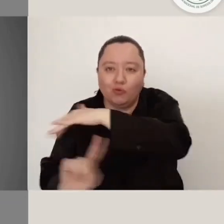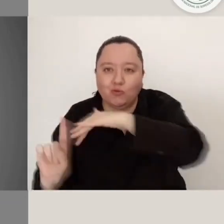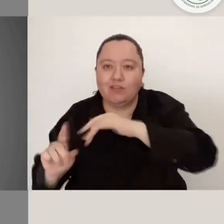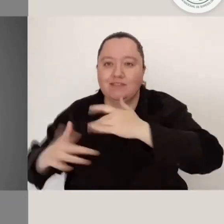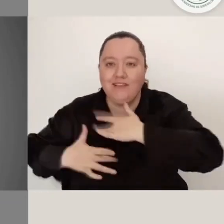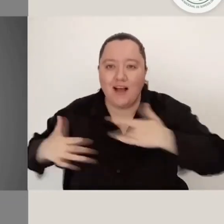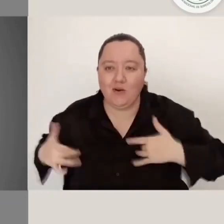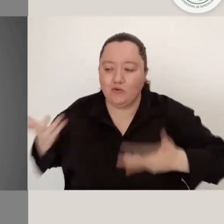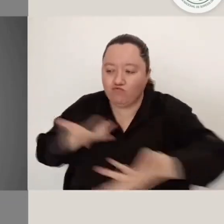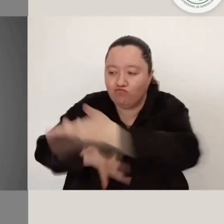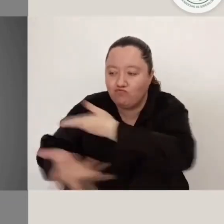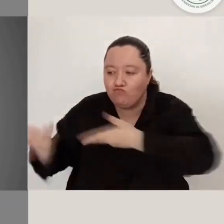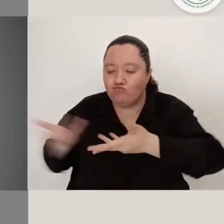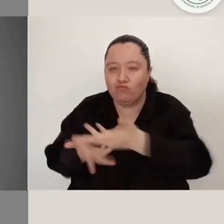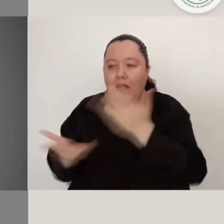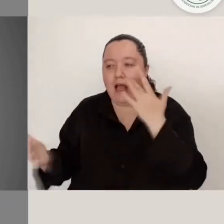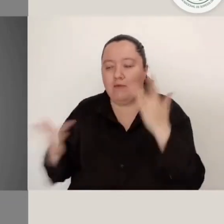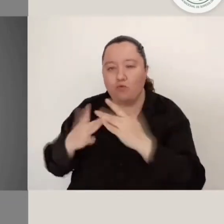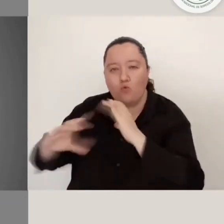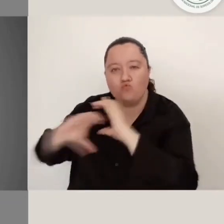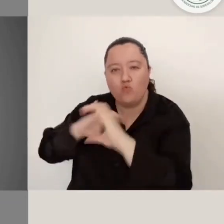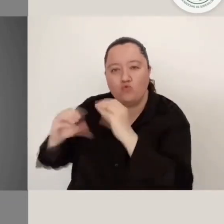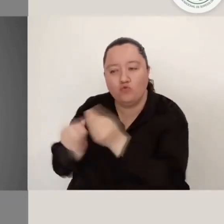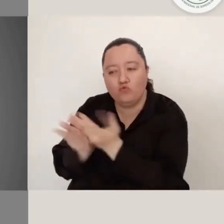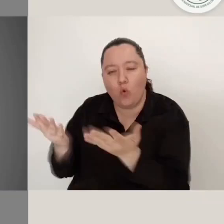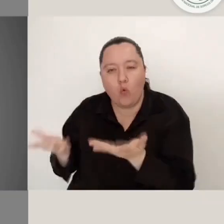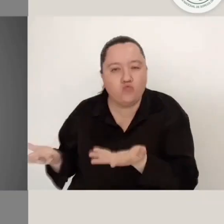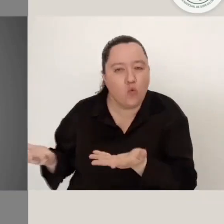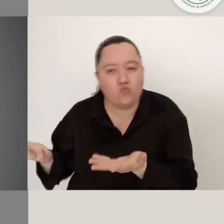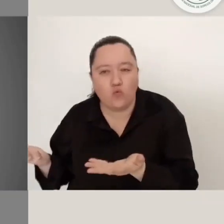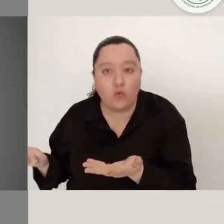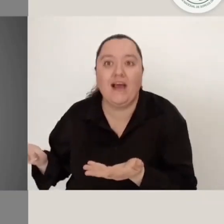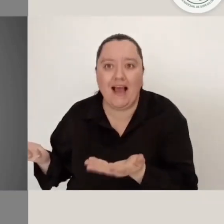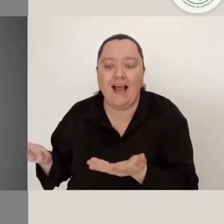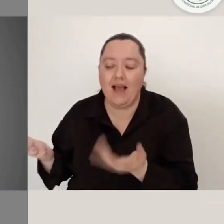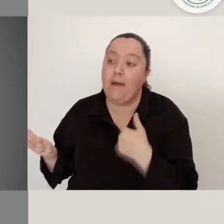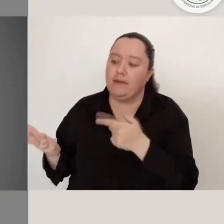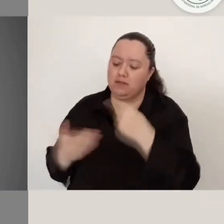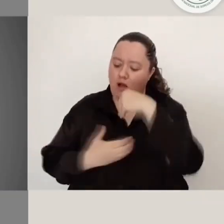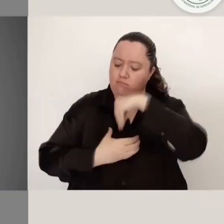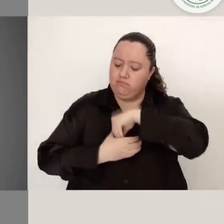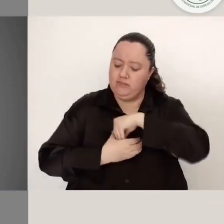y cuáles son las prioridades de salud y